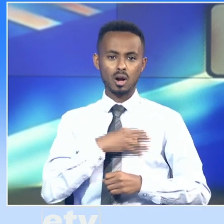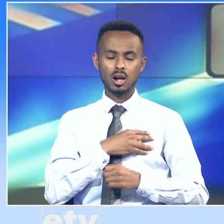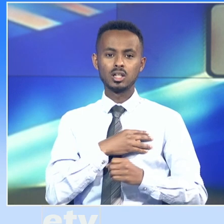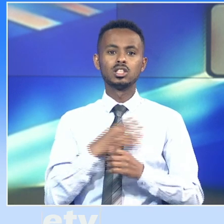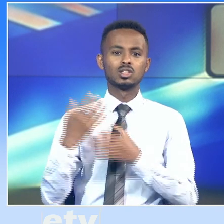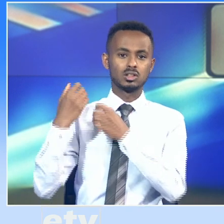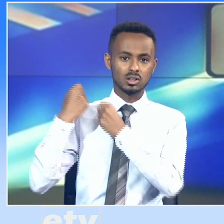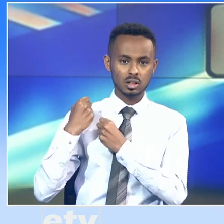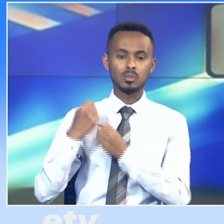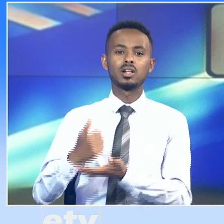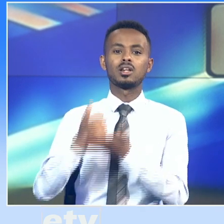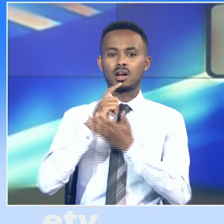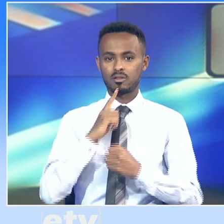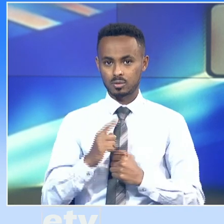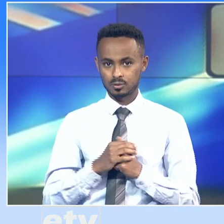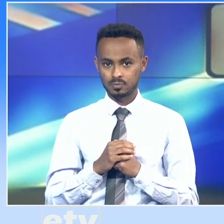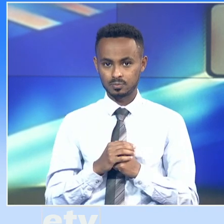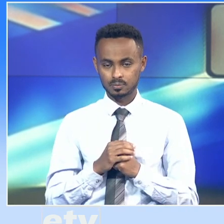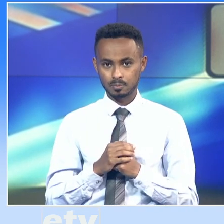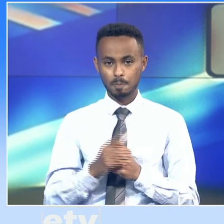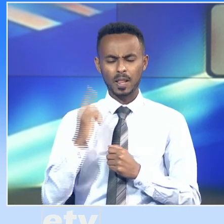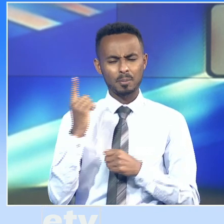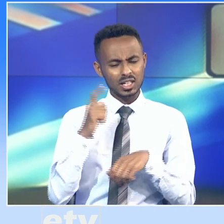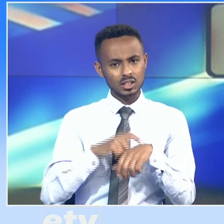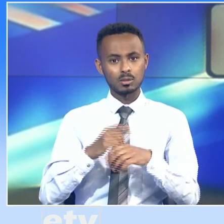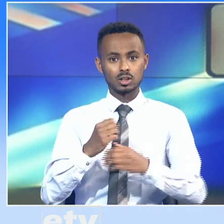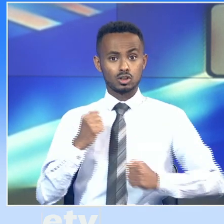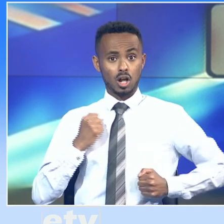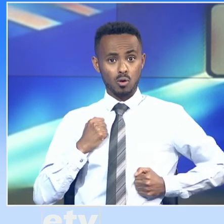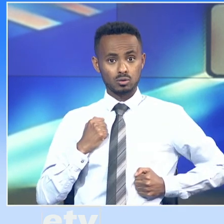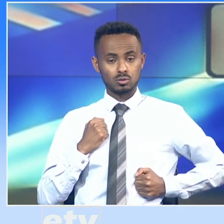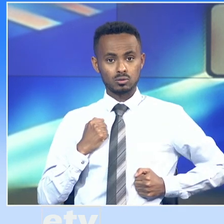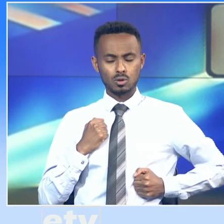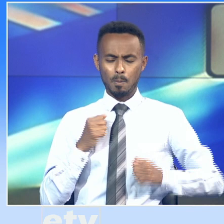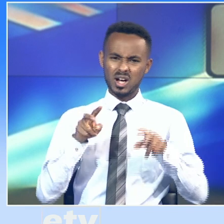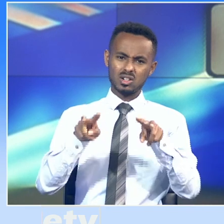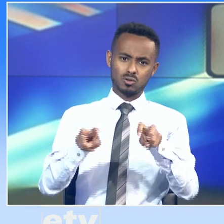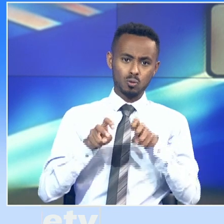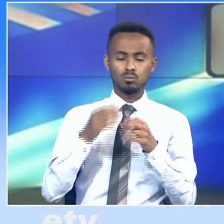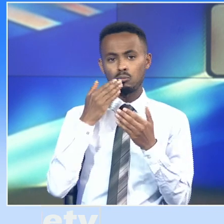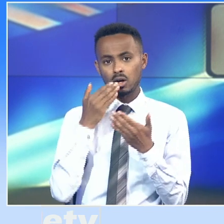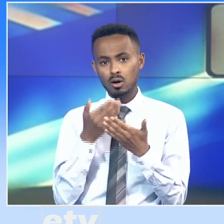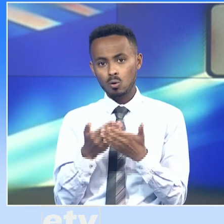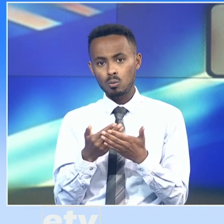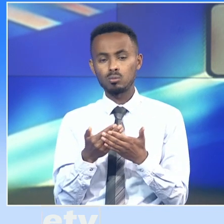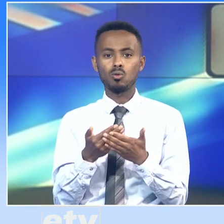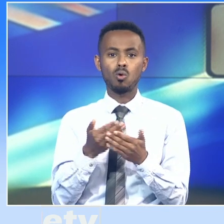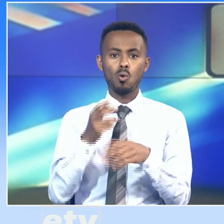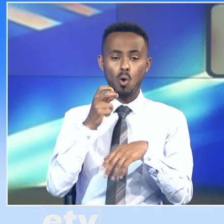ስንቅም ድጋፍም ነው። ምንጊዜም ሰራዊቱ በክፉም በደጎም